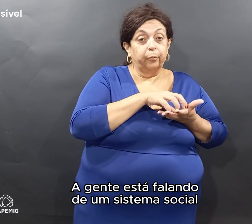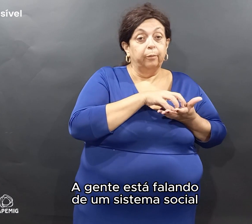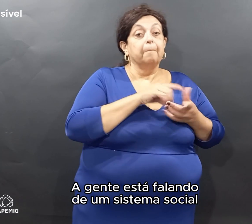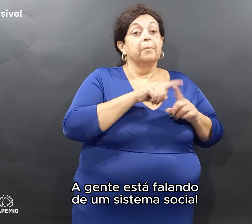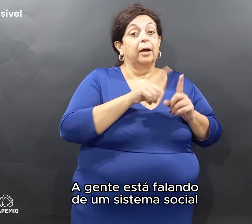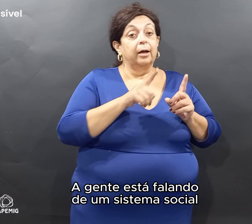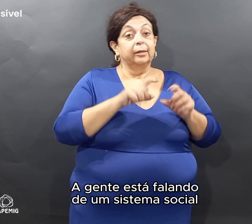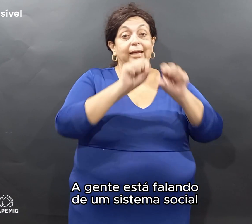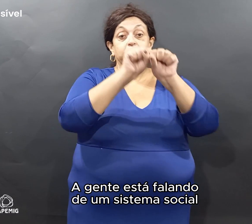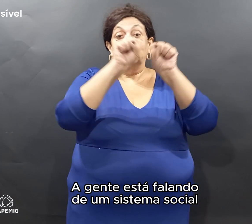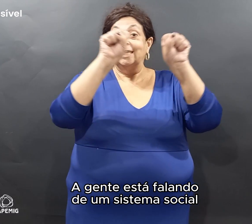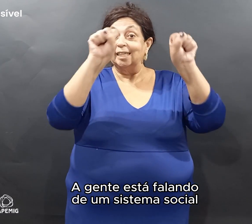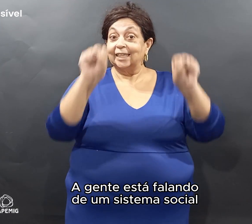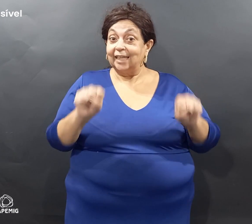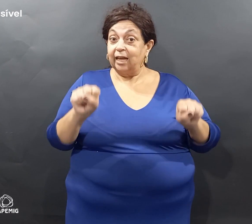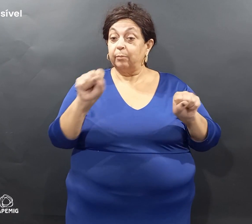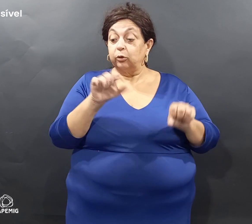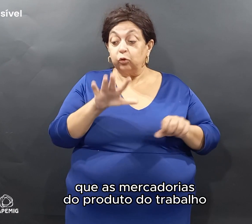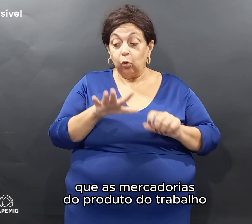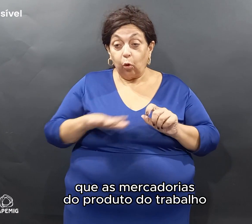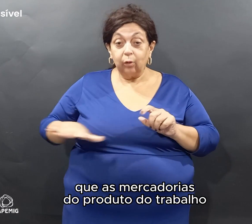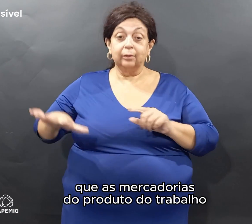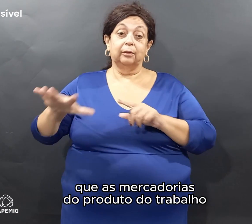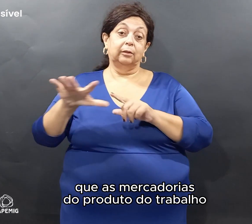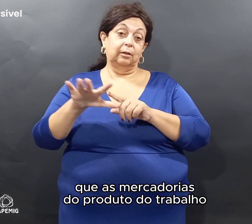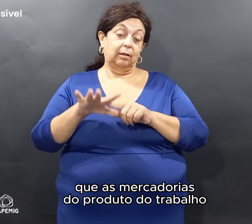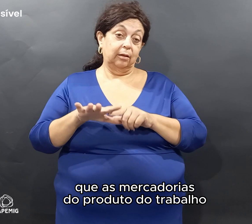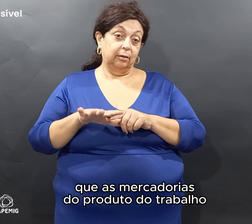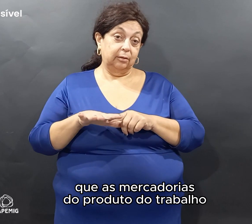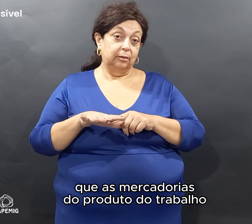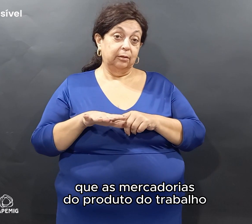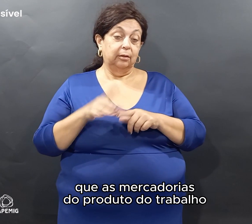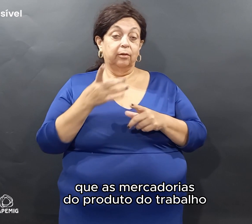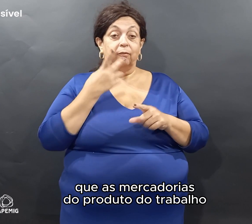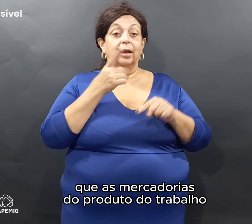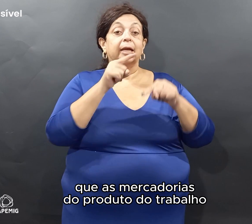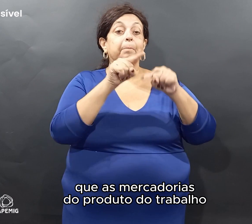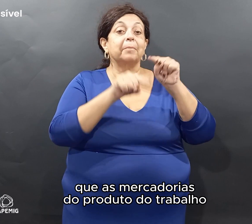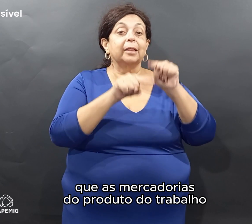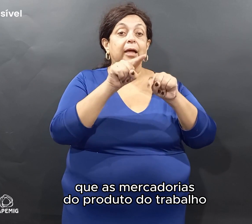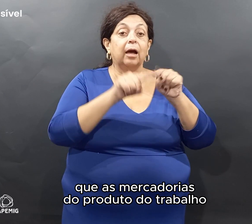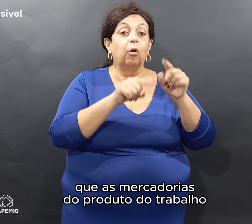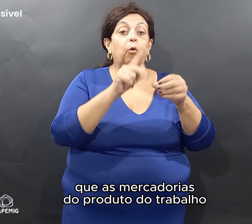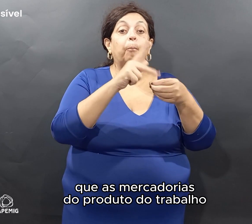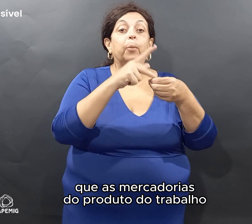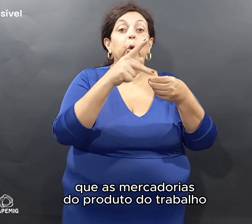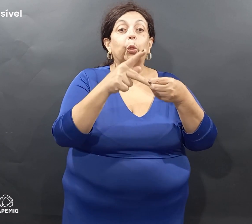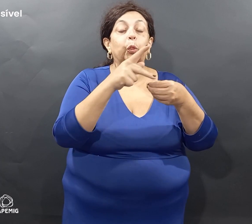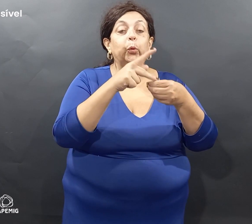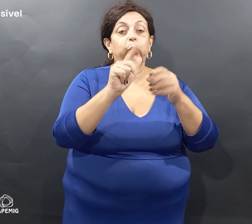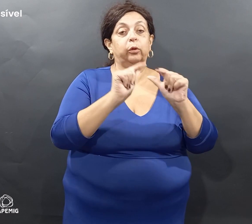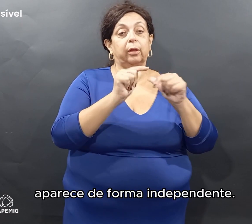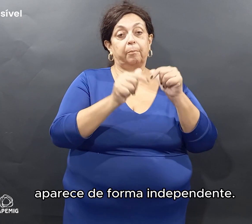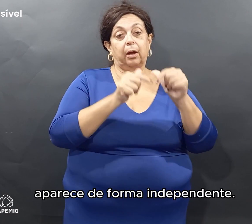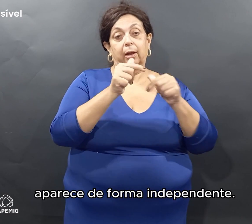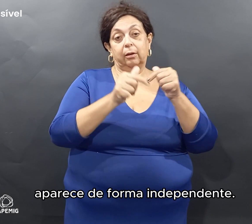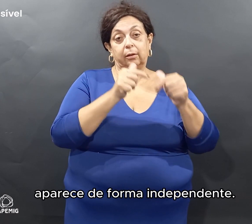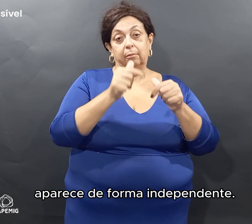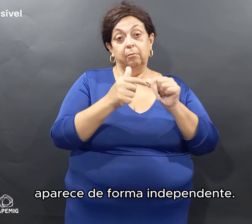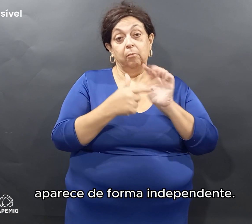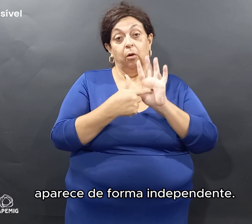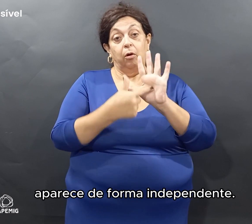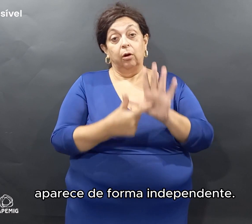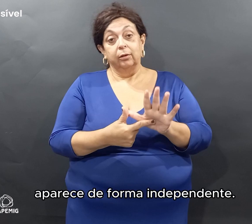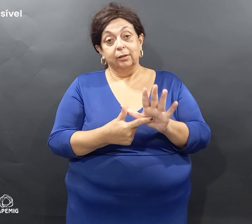de um sistema social que as mercadorias, né, o produto do trabalho, aparece de